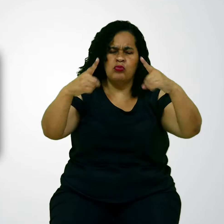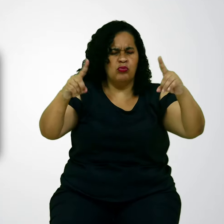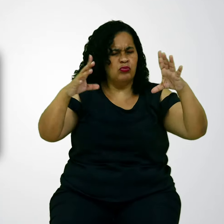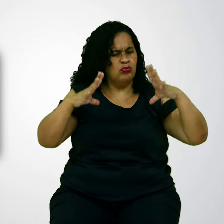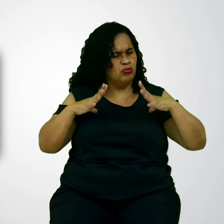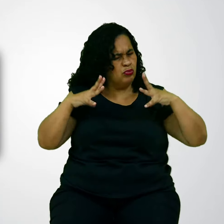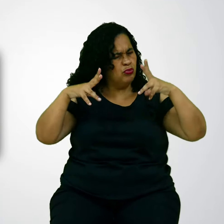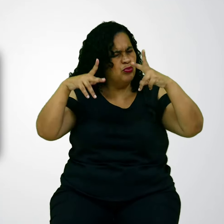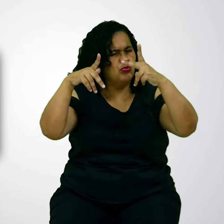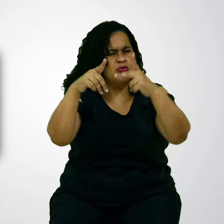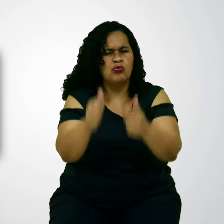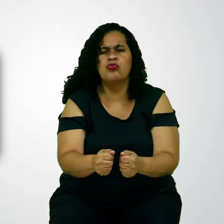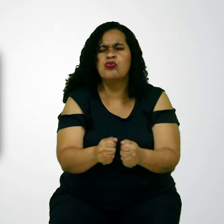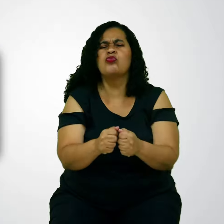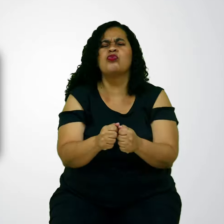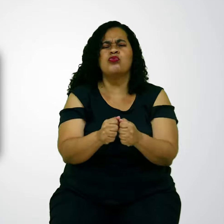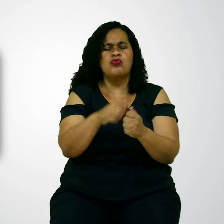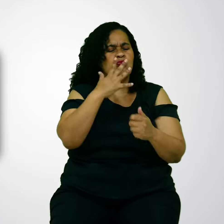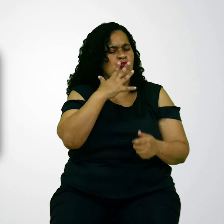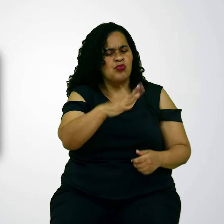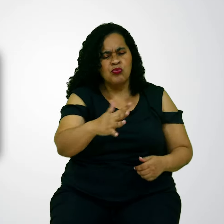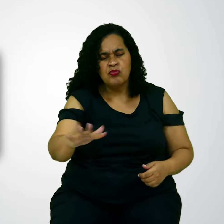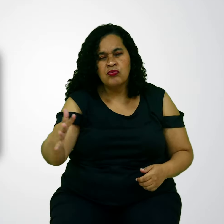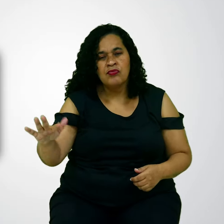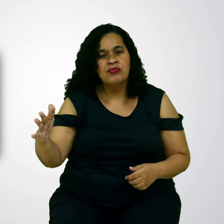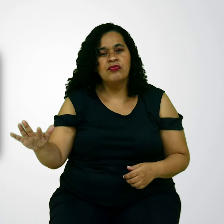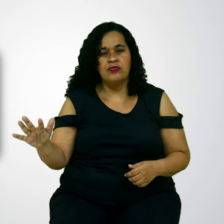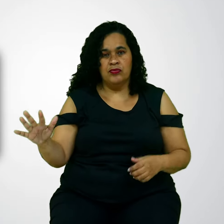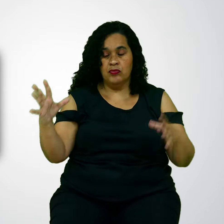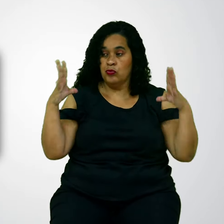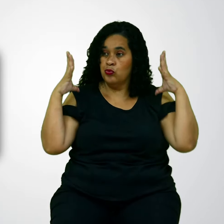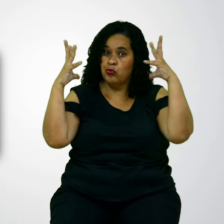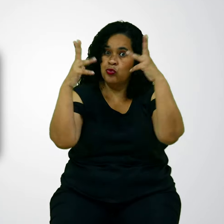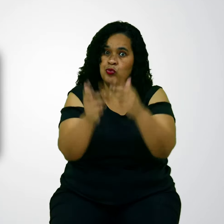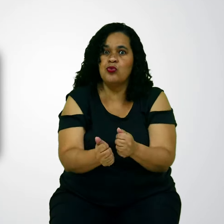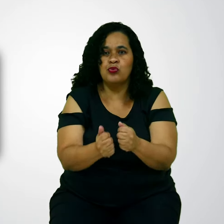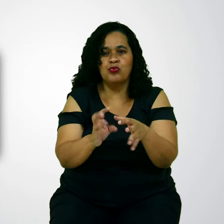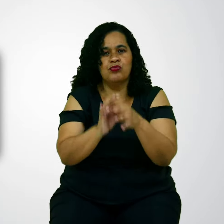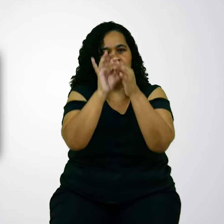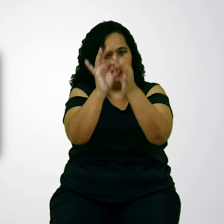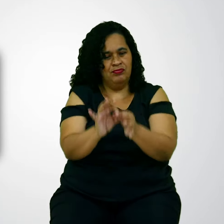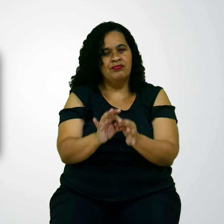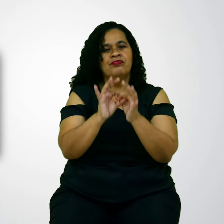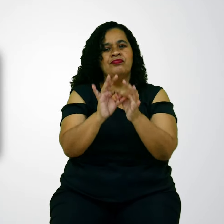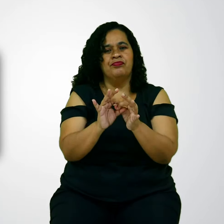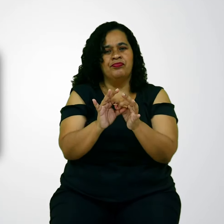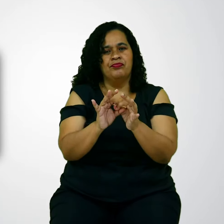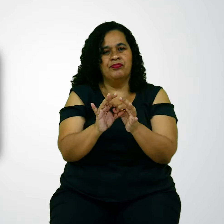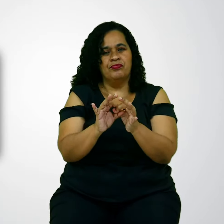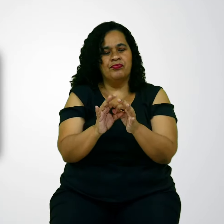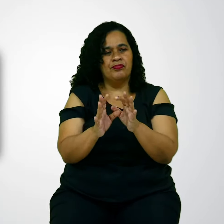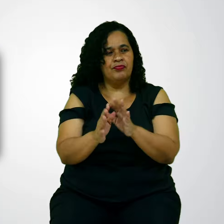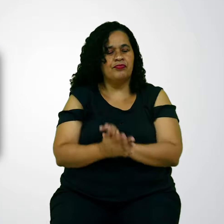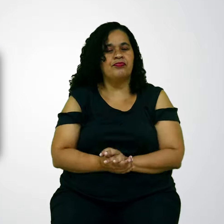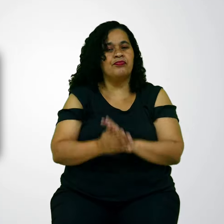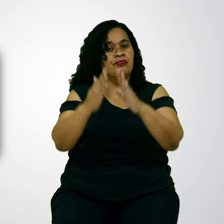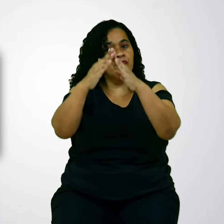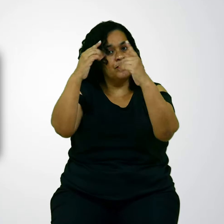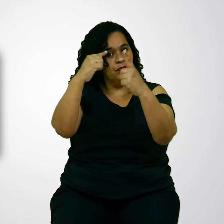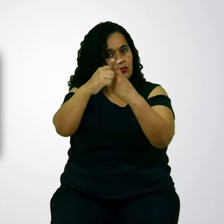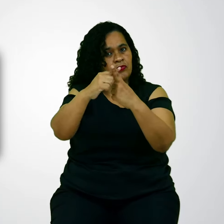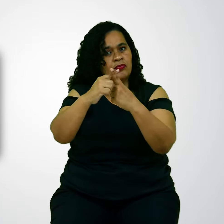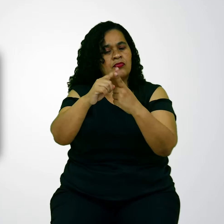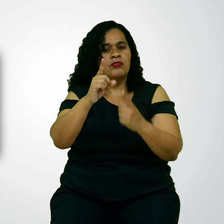liturgia, teatro, isso, todos eles. A igreja, então, ela tem um dono, ela